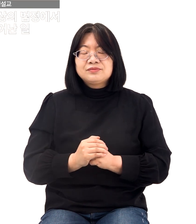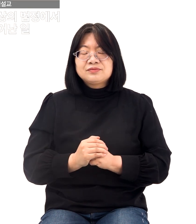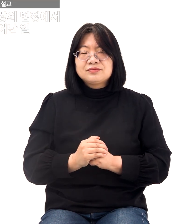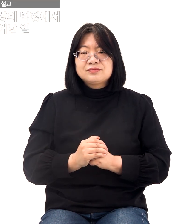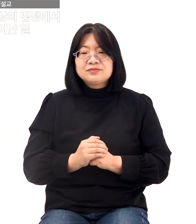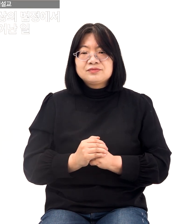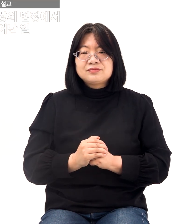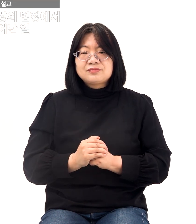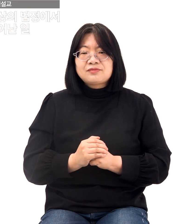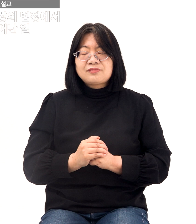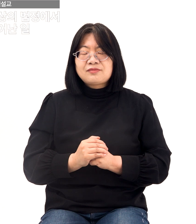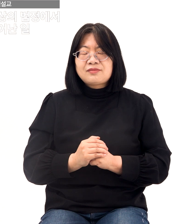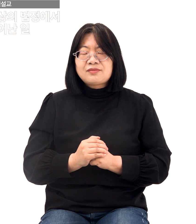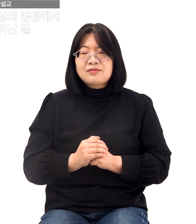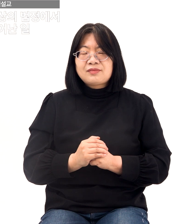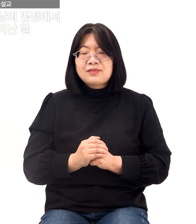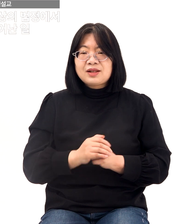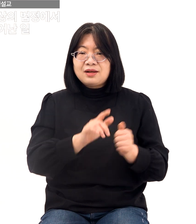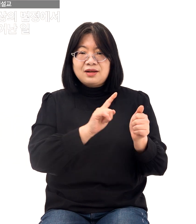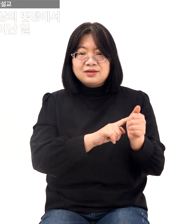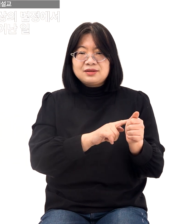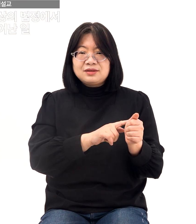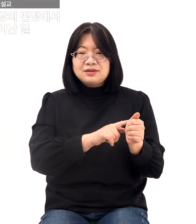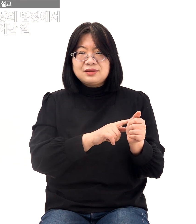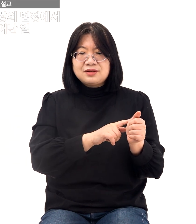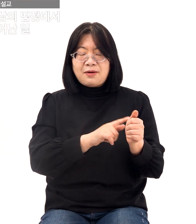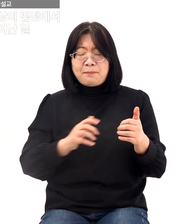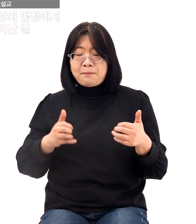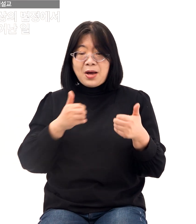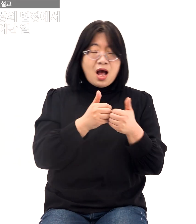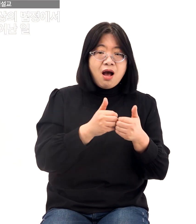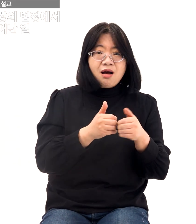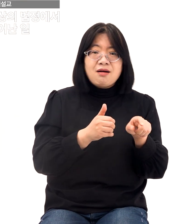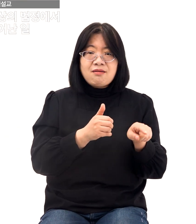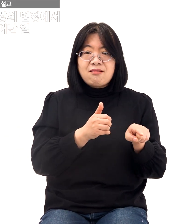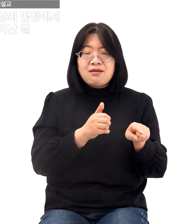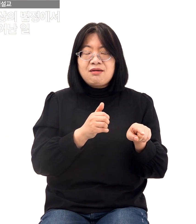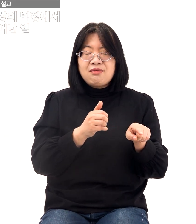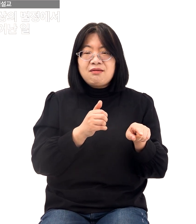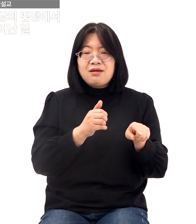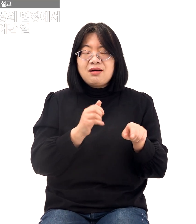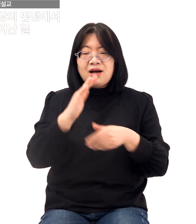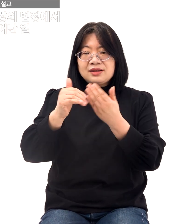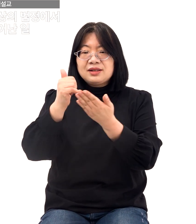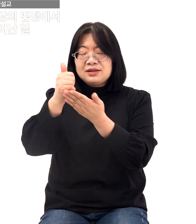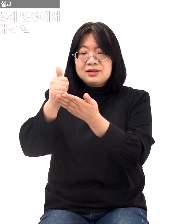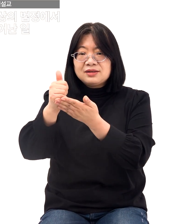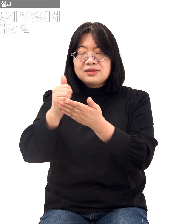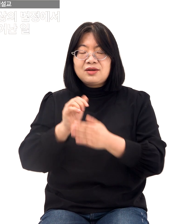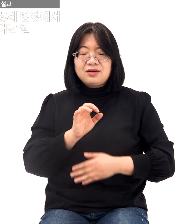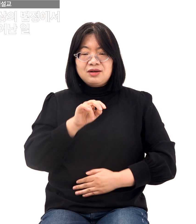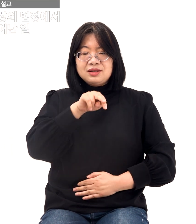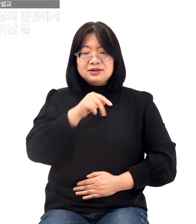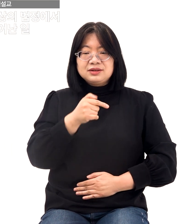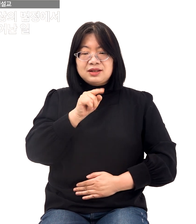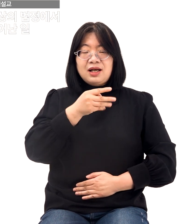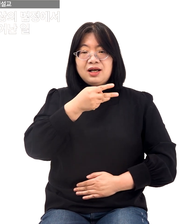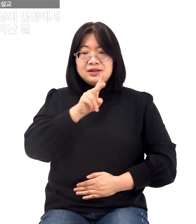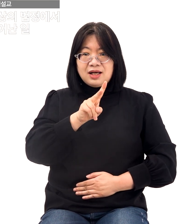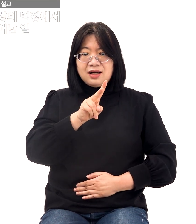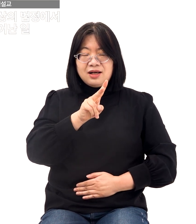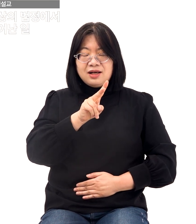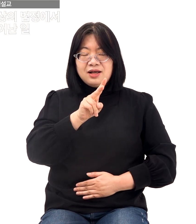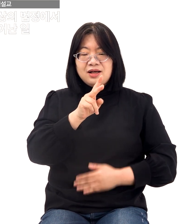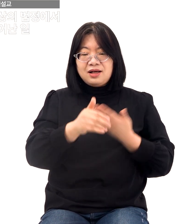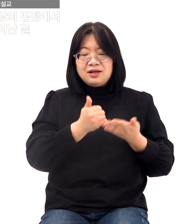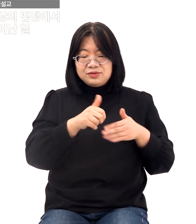그를 대적하는 것을 여호와께서 스가랴 선지자에게 보이신 겁니다. 자, 이것은